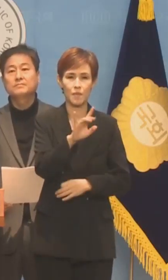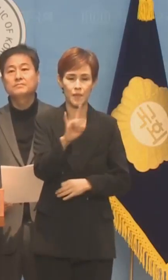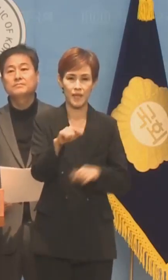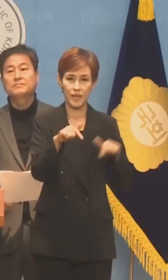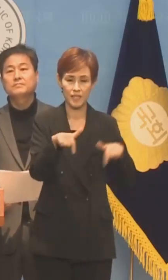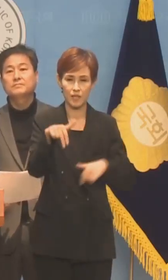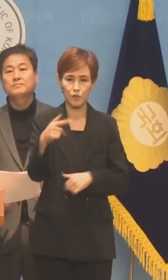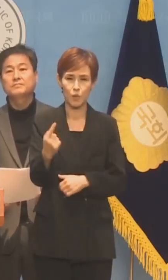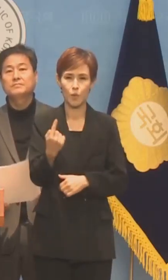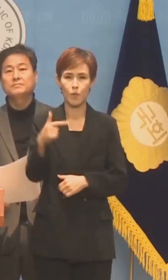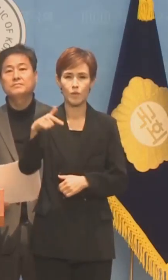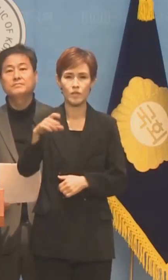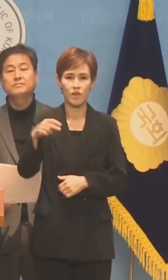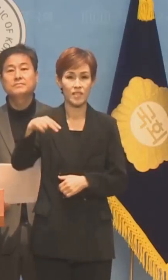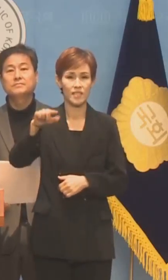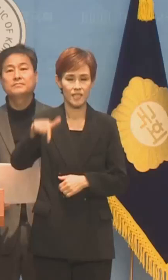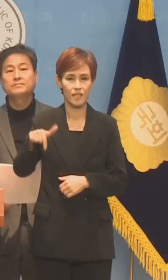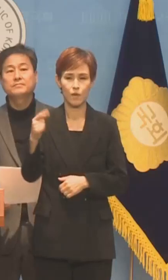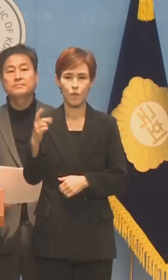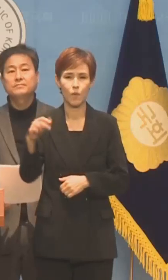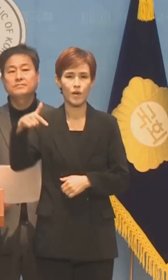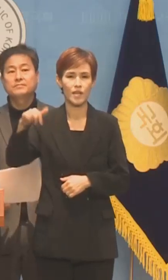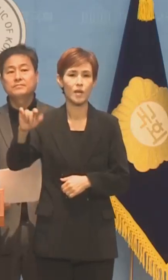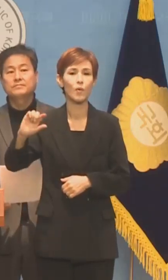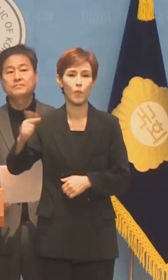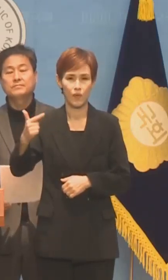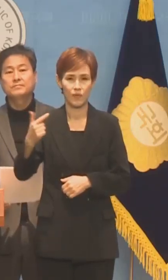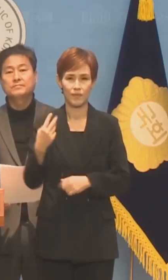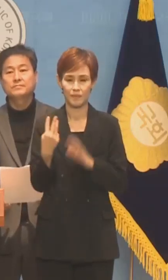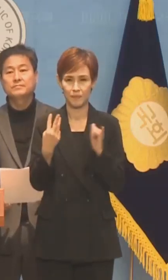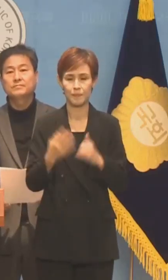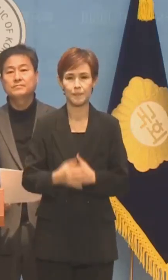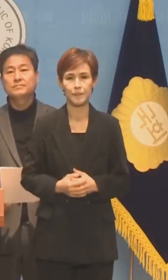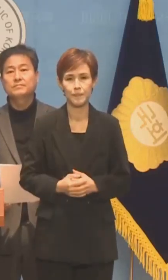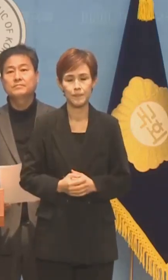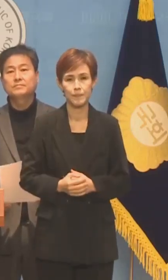조정식 홍기원 의원입니다. 저희 이번